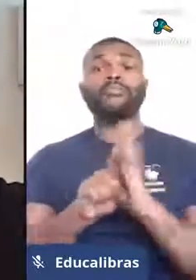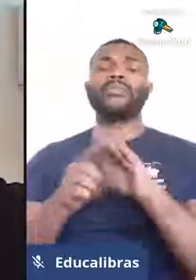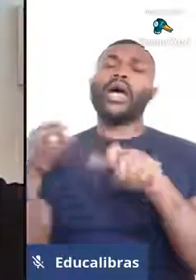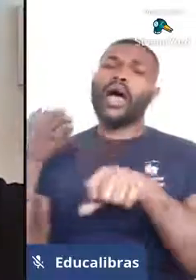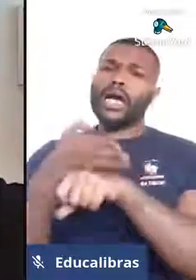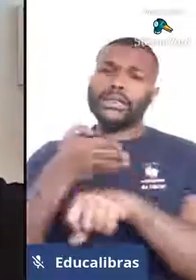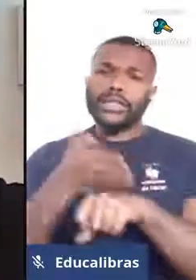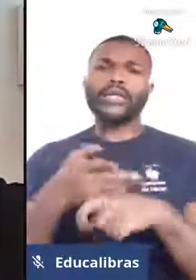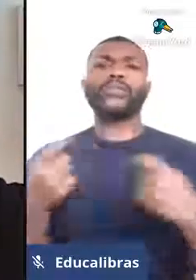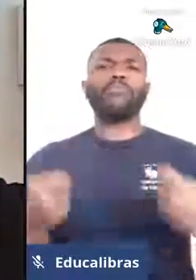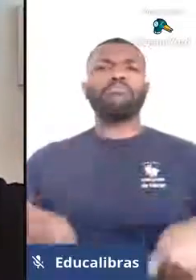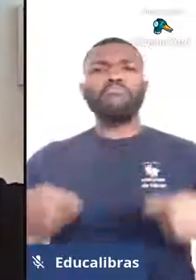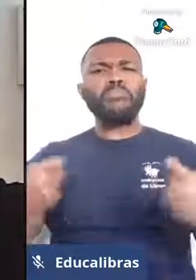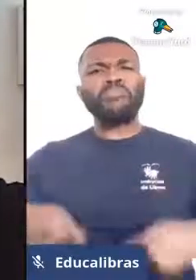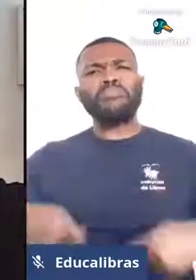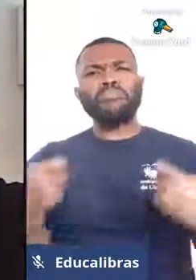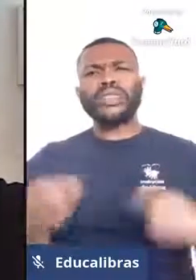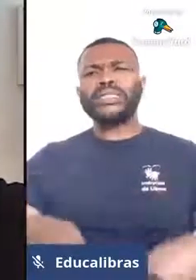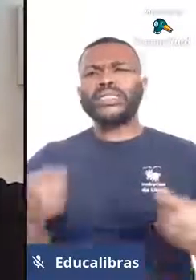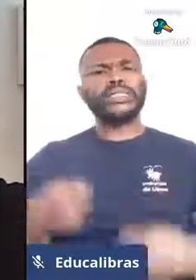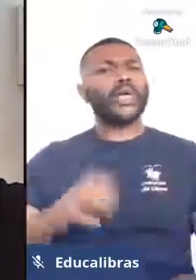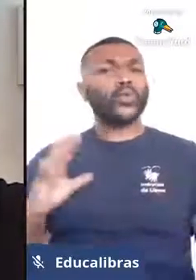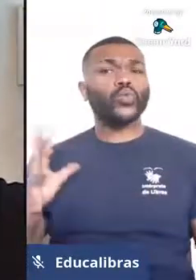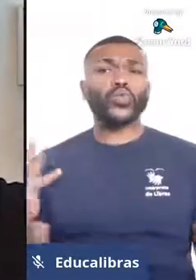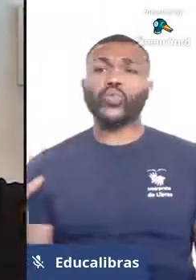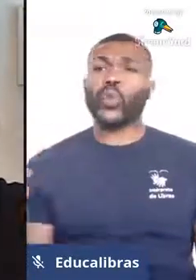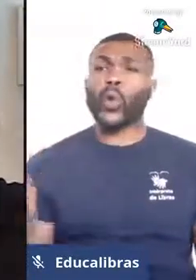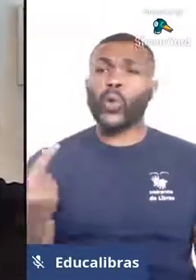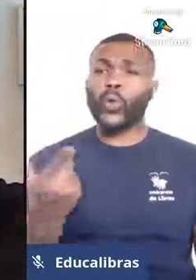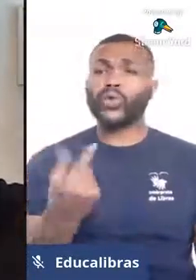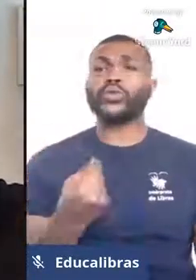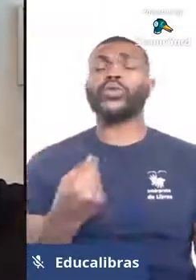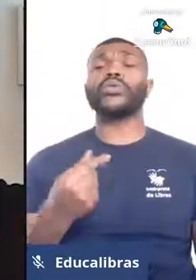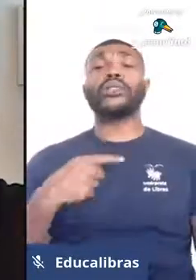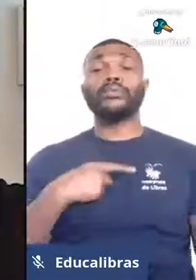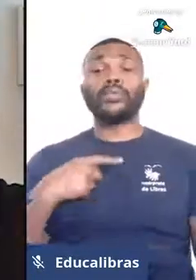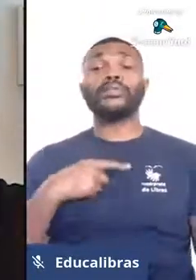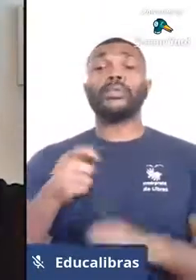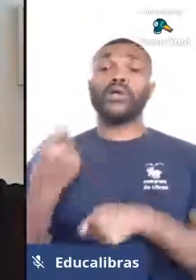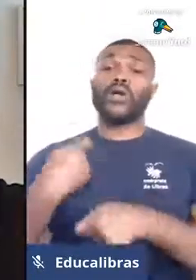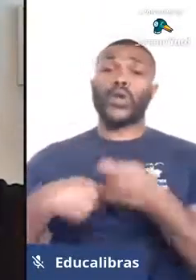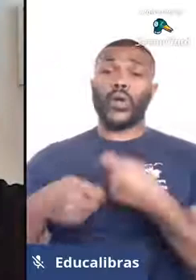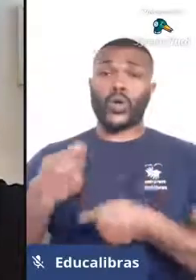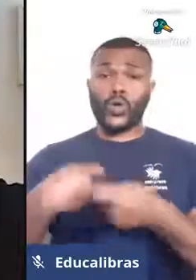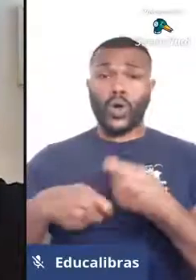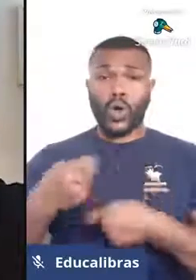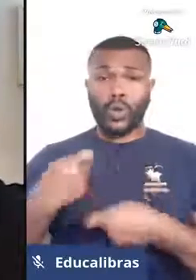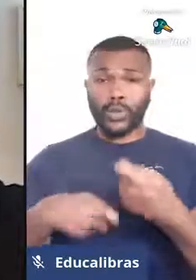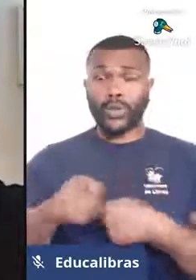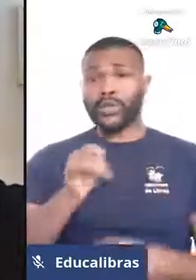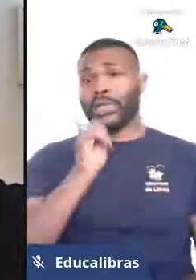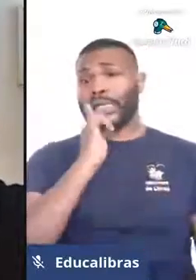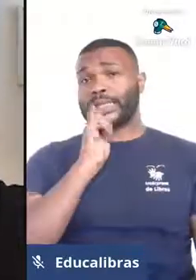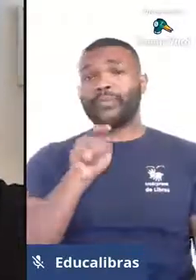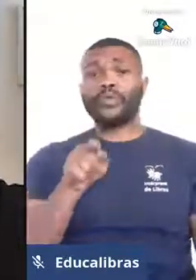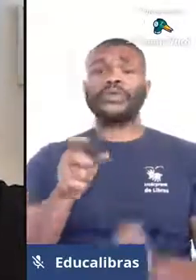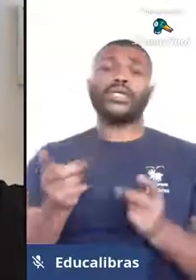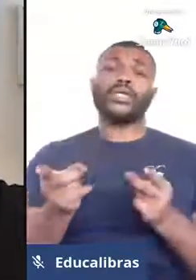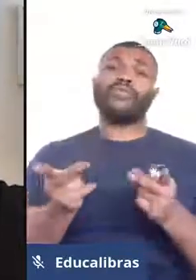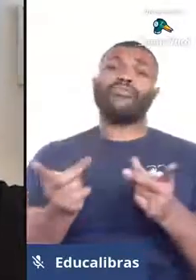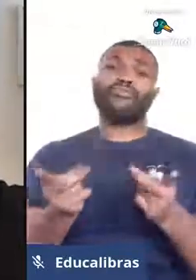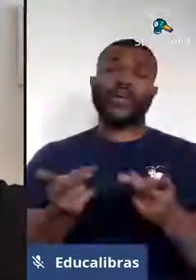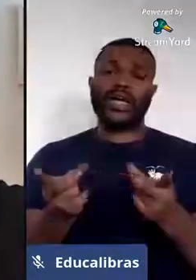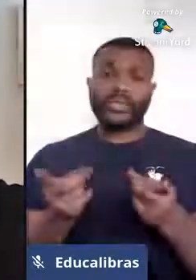garantido a todas e todos. Tem uma questão econômica, né? Então, se você vende, se